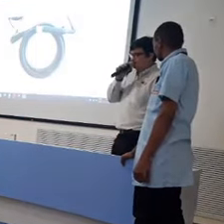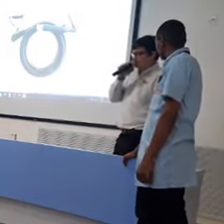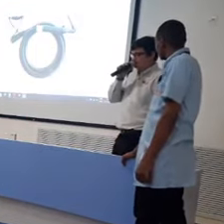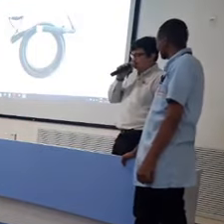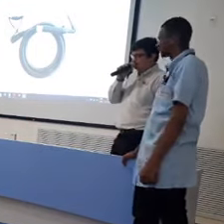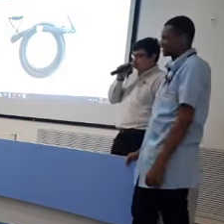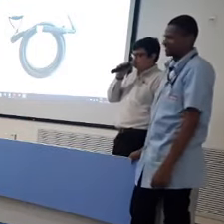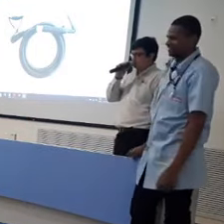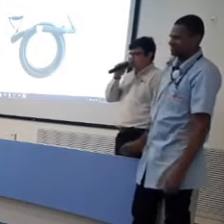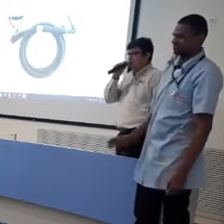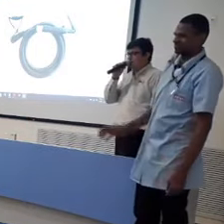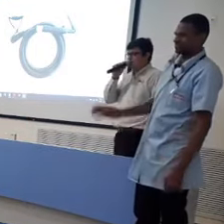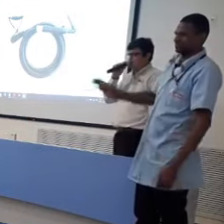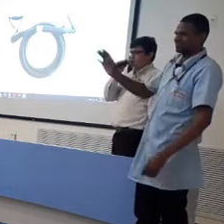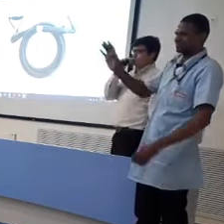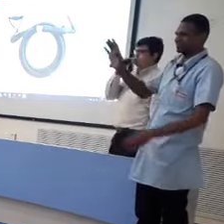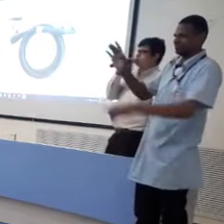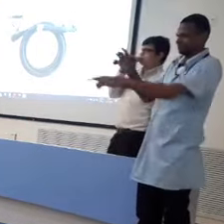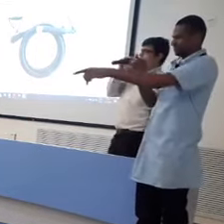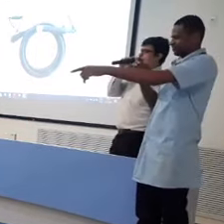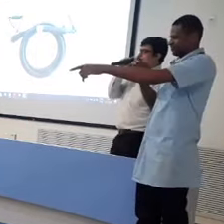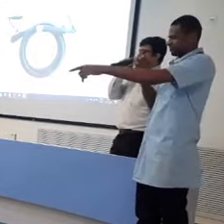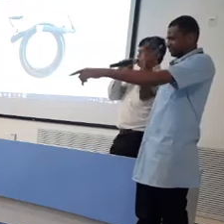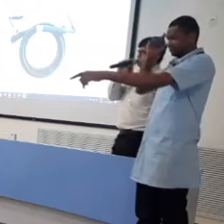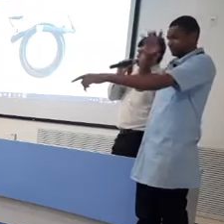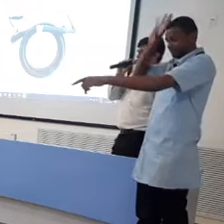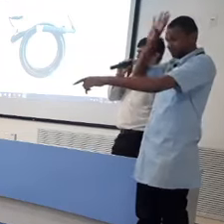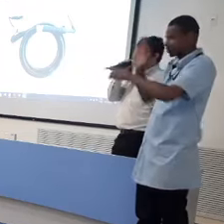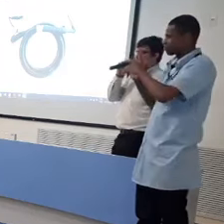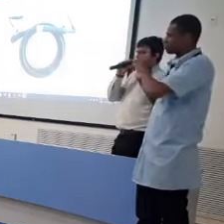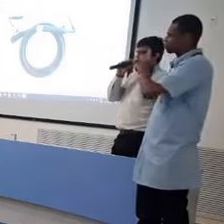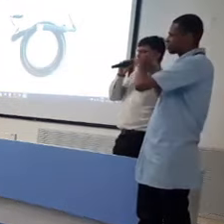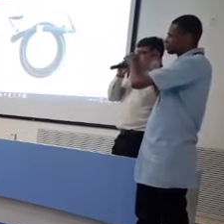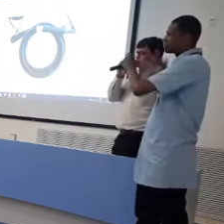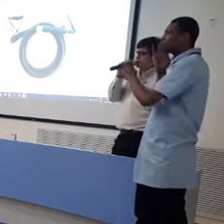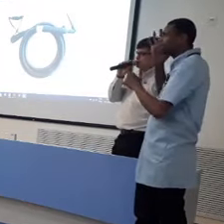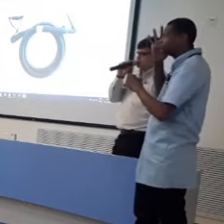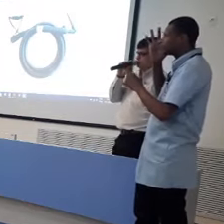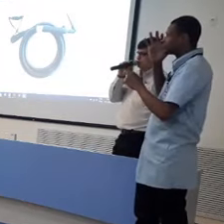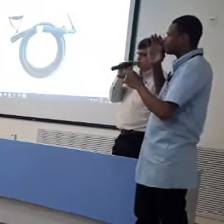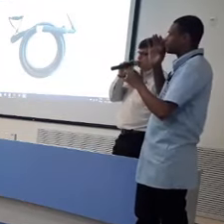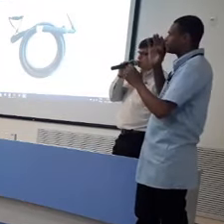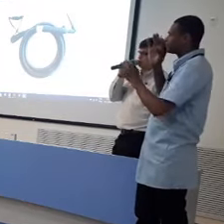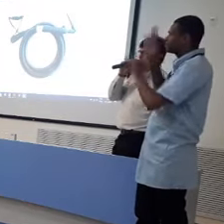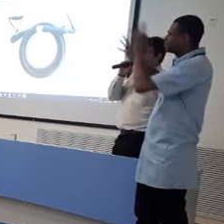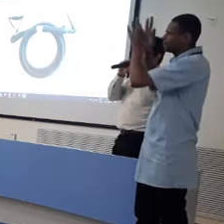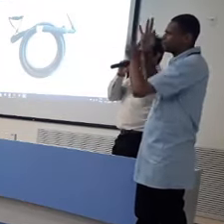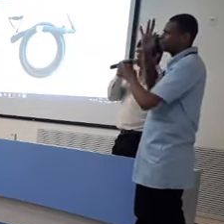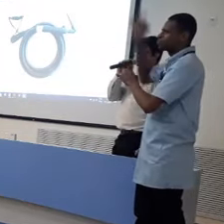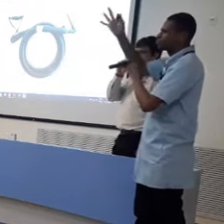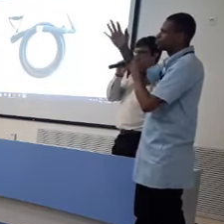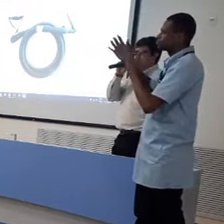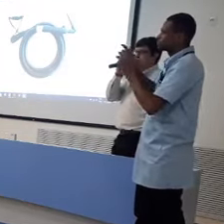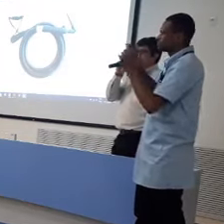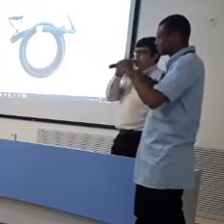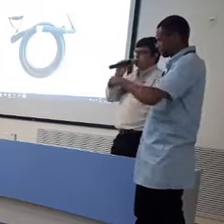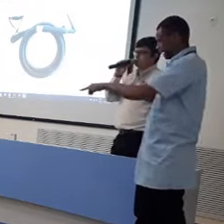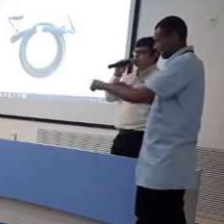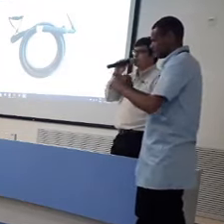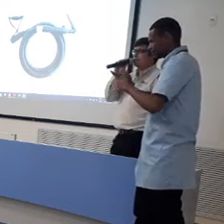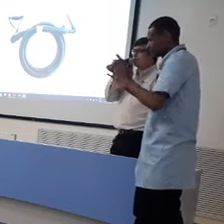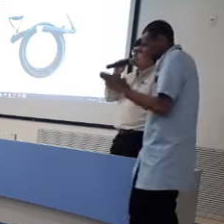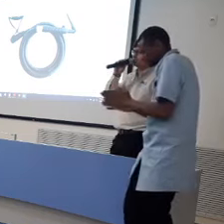Hoje, não, é difícil, mas é uma pergunta legal. Hoje a Binzel, ela vem desenvolvendo um trabalho grande